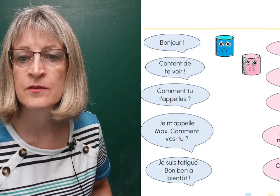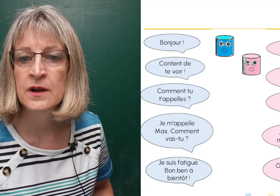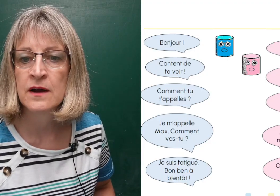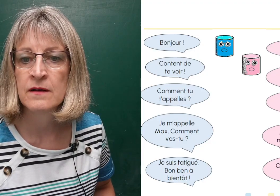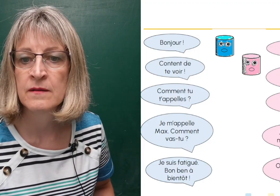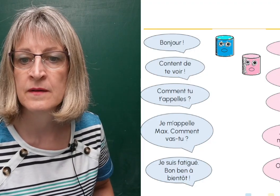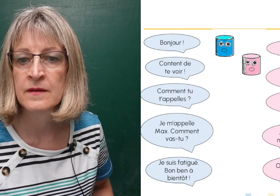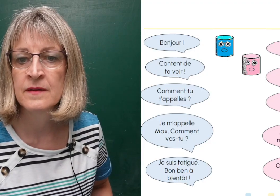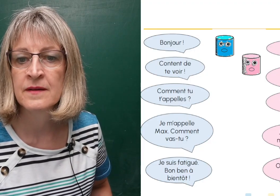là.